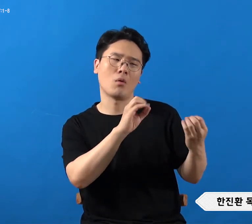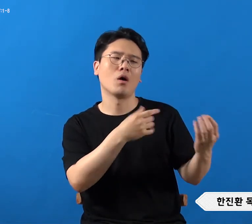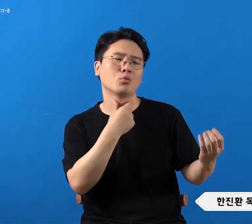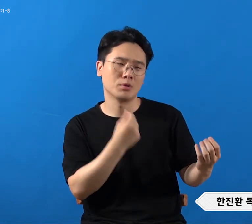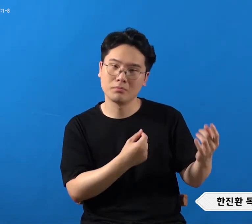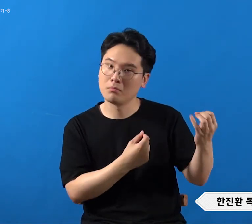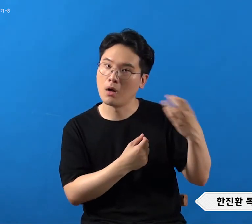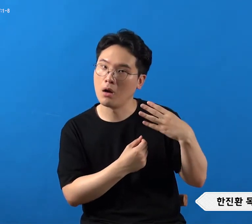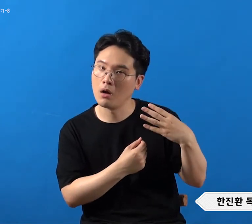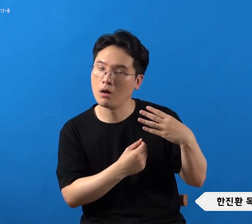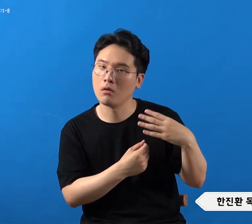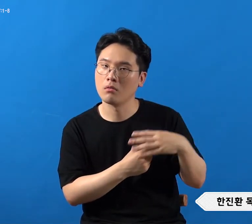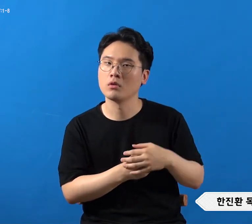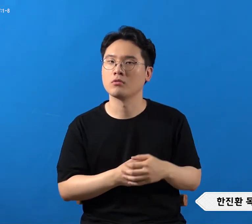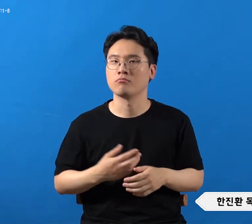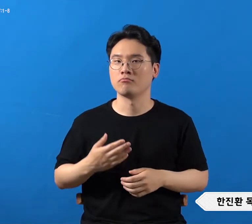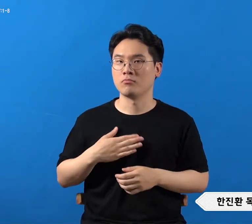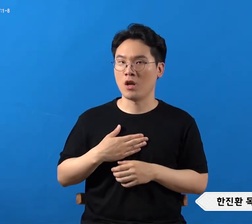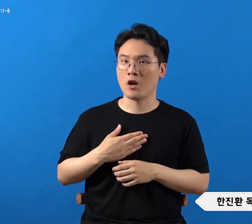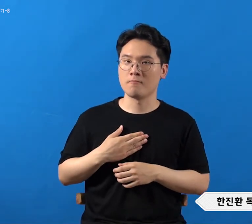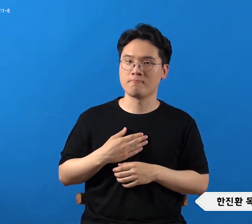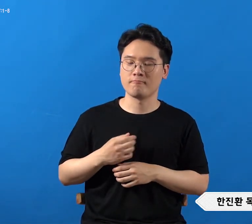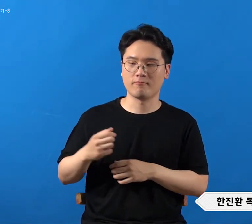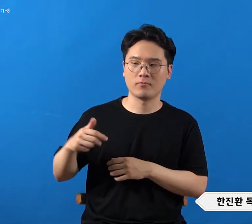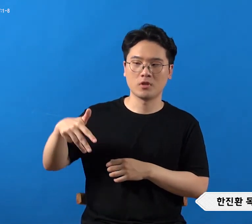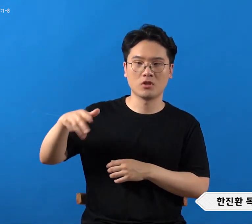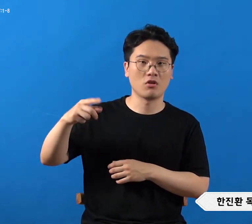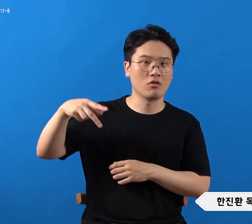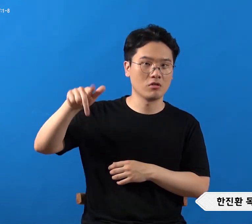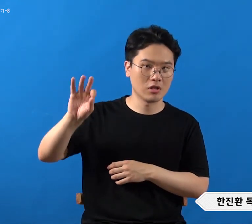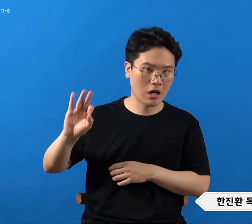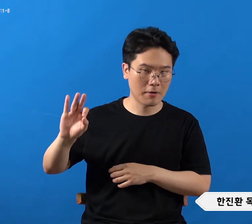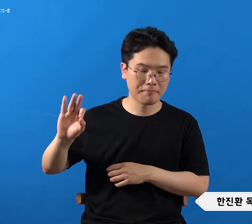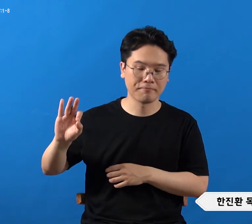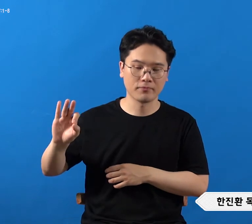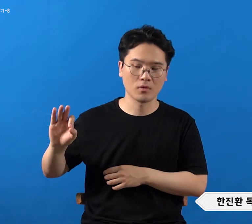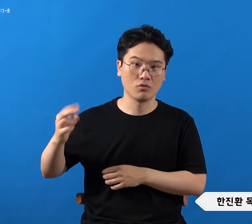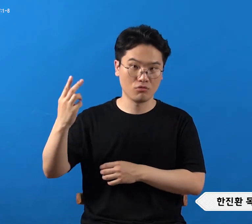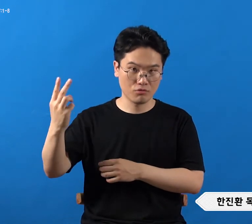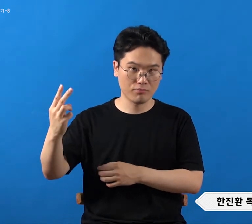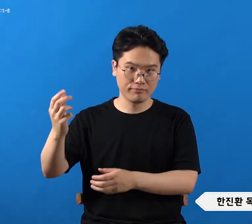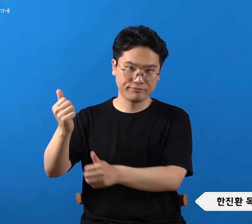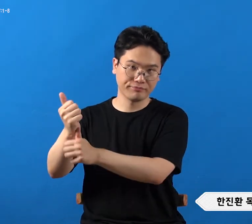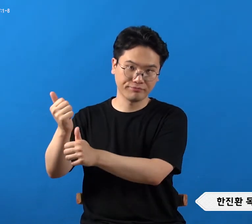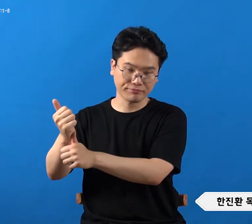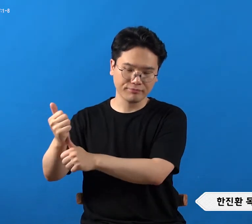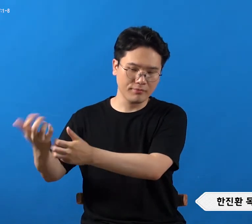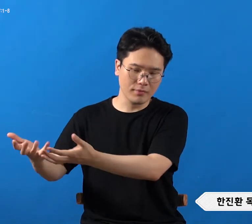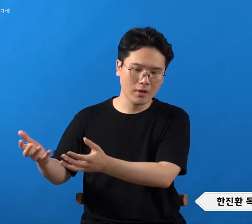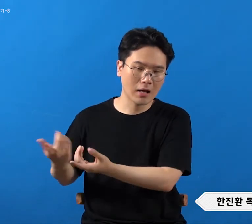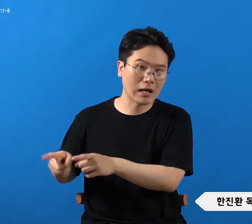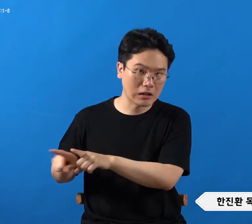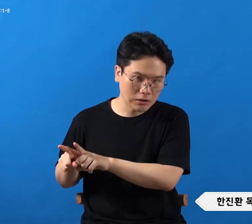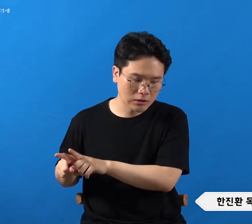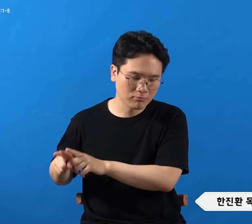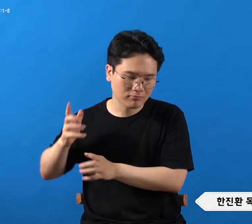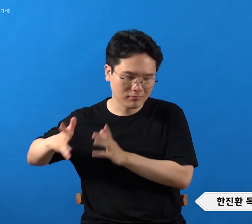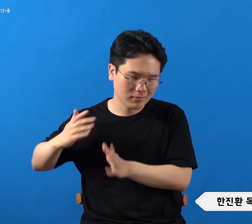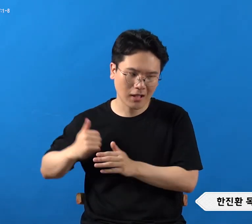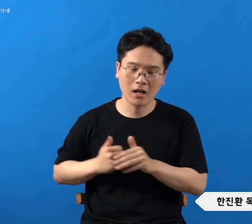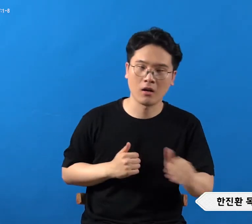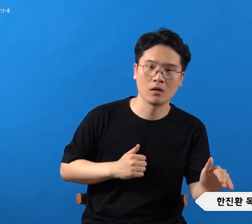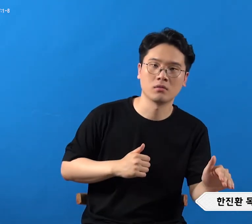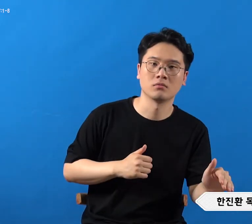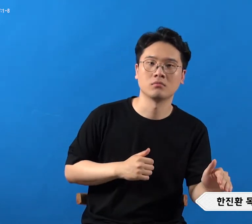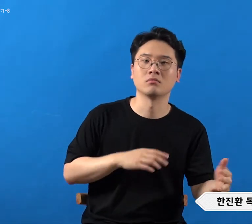그래서 불이 나게 처장님 2분 대동하고 안성휴게소로 달려갔습니다. 목사님이